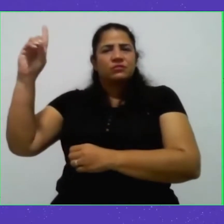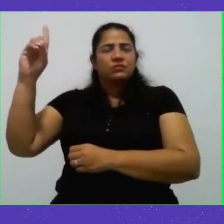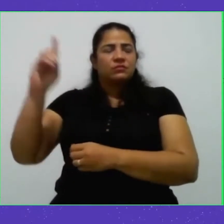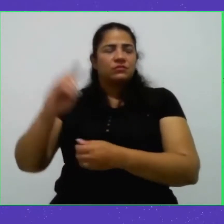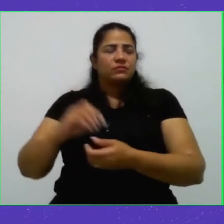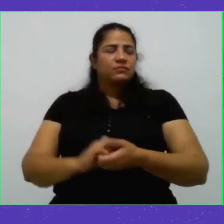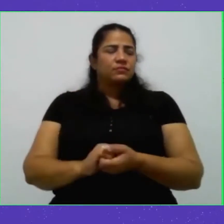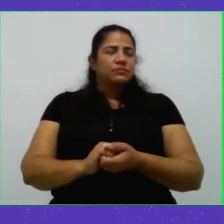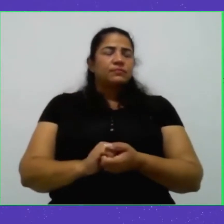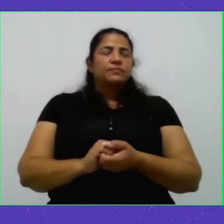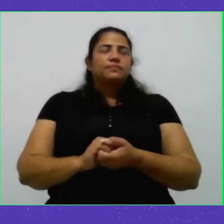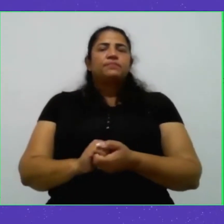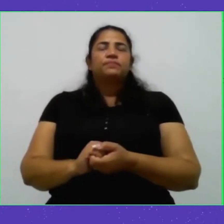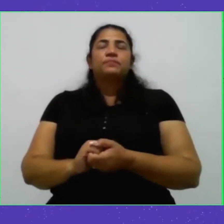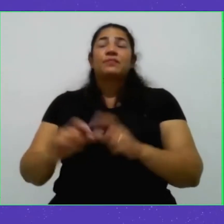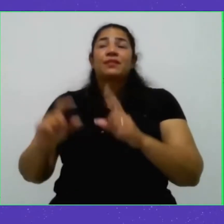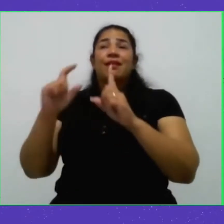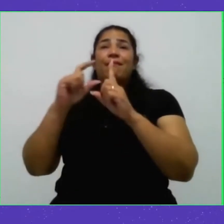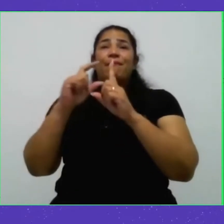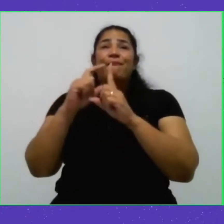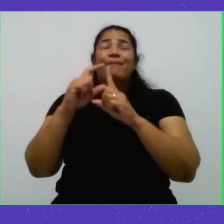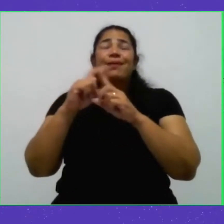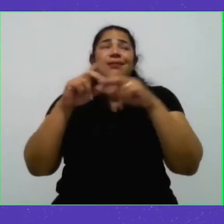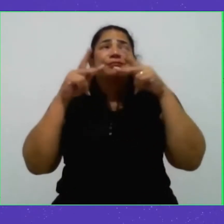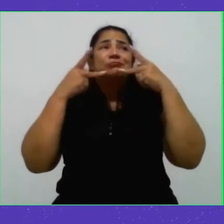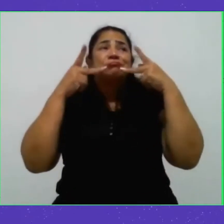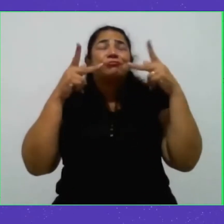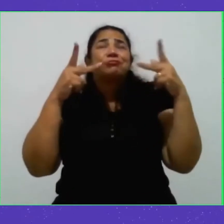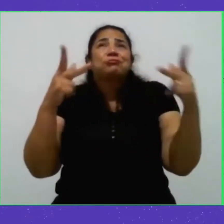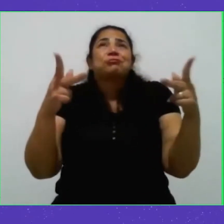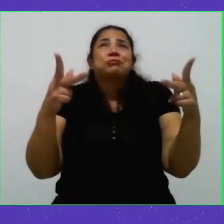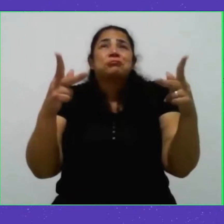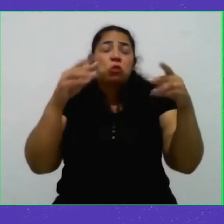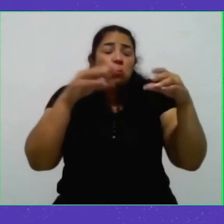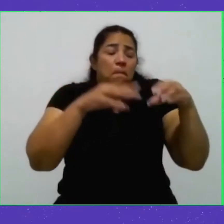Essa palavra profética está nos levando para as profundezas de Deus.